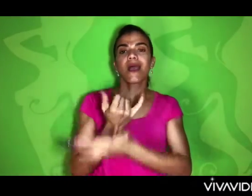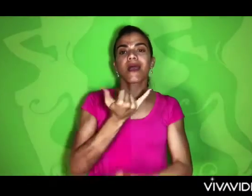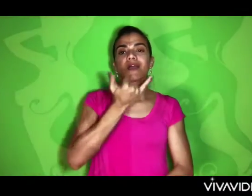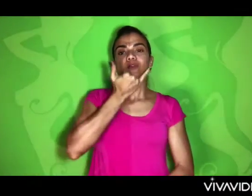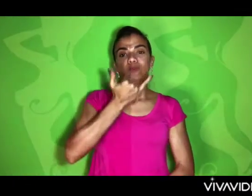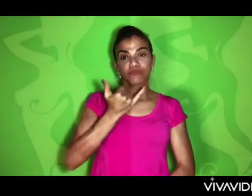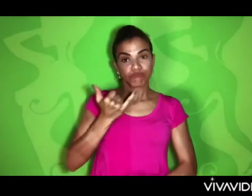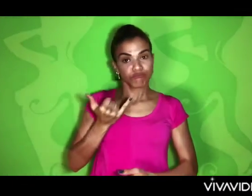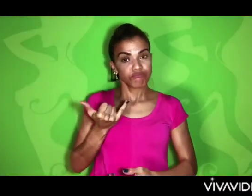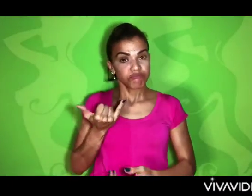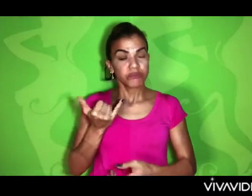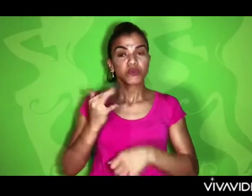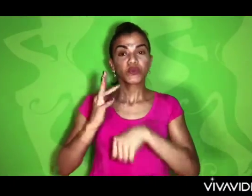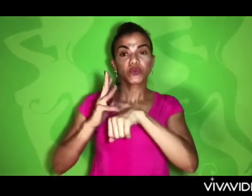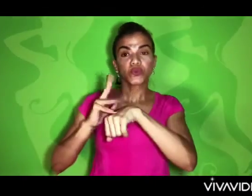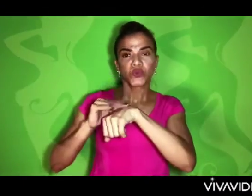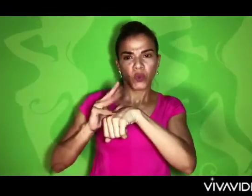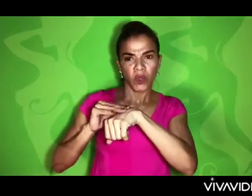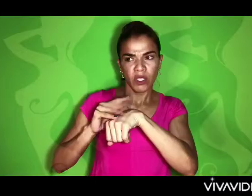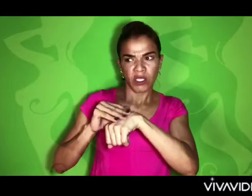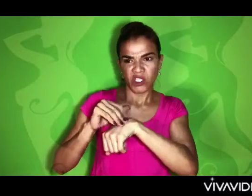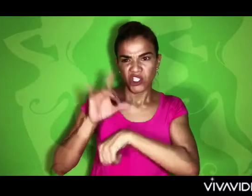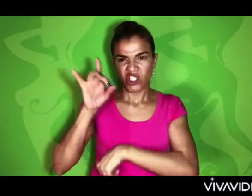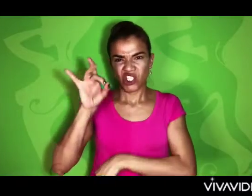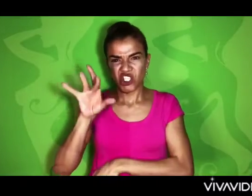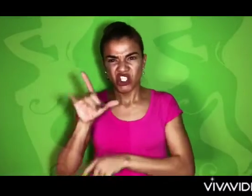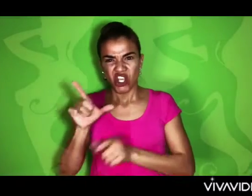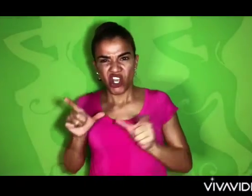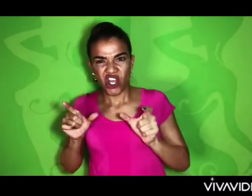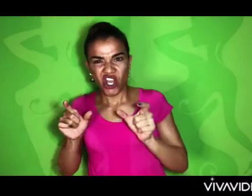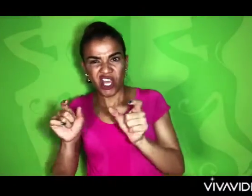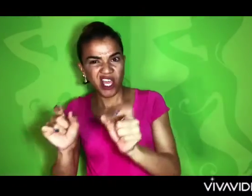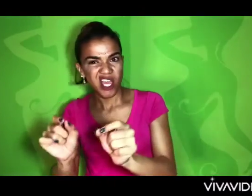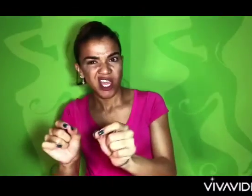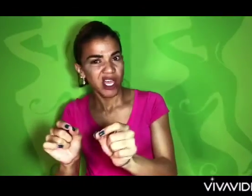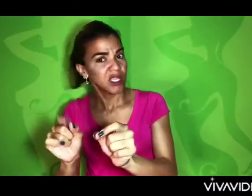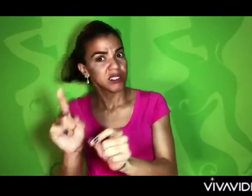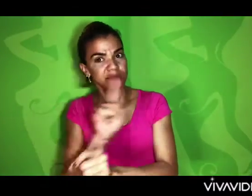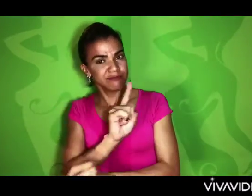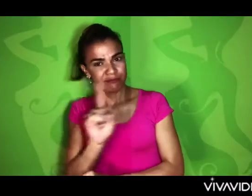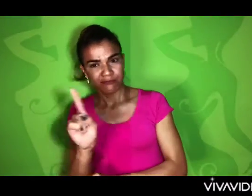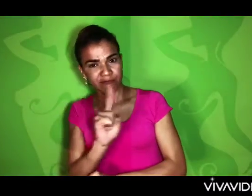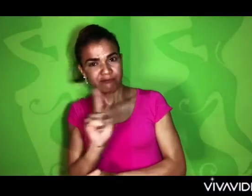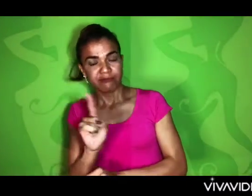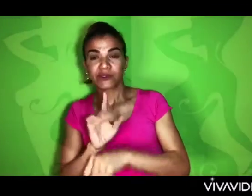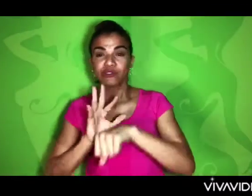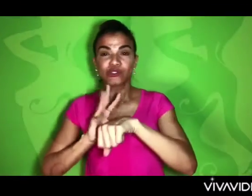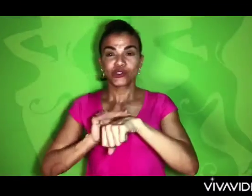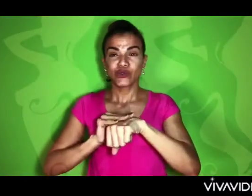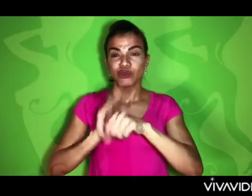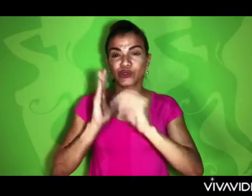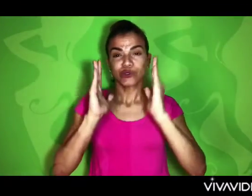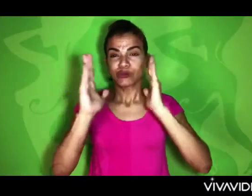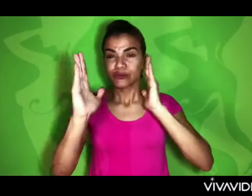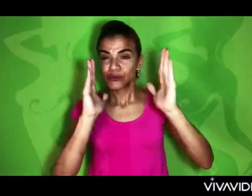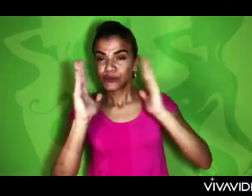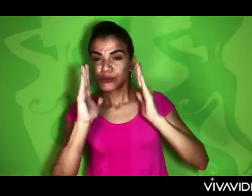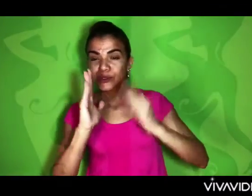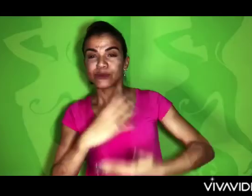ser acometida de algumas doenças somente câncer não não não várias